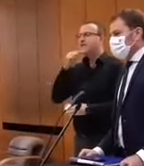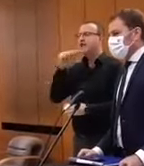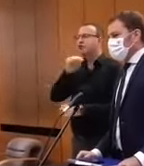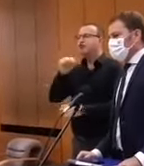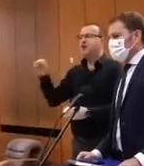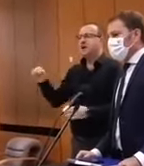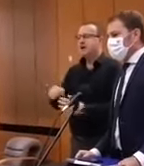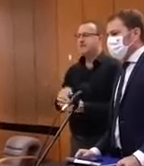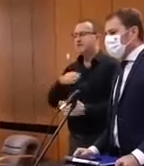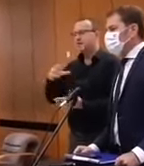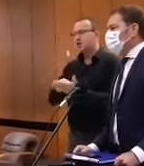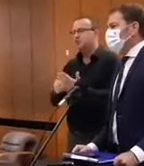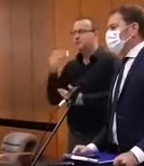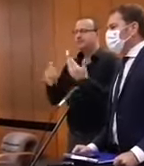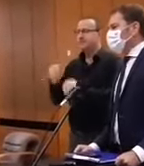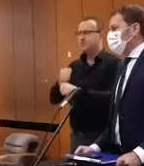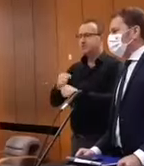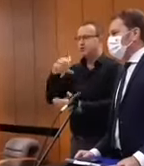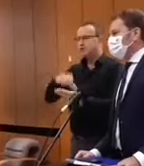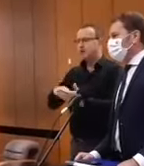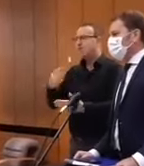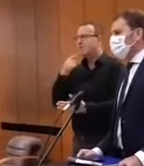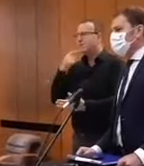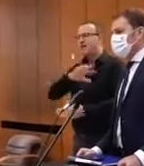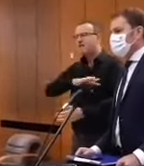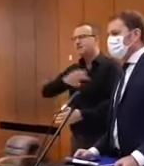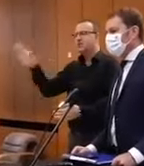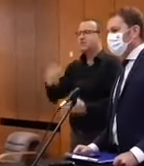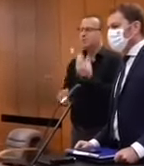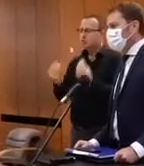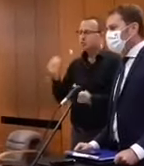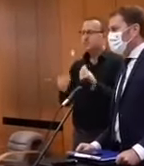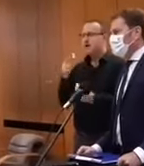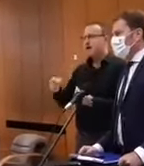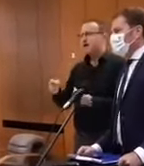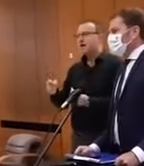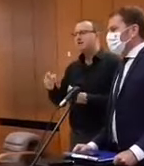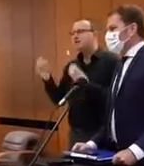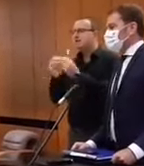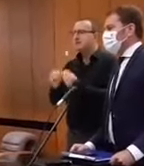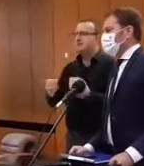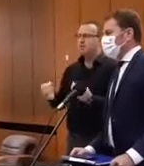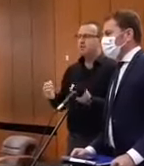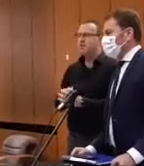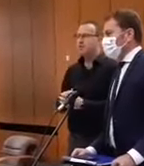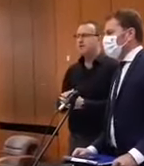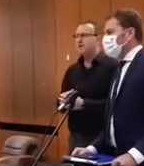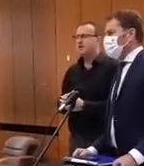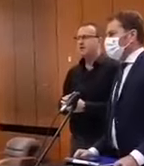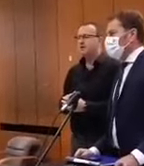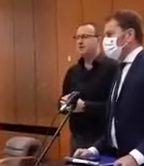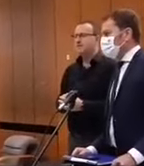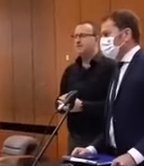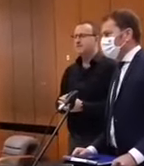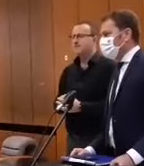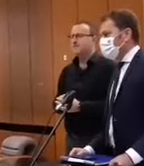Ja som na začiatok rokovania tej pracovnej skupiny povedal všetkým, že skúsme ísť na to spôsobom, po anglicky sa to hovorí out of